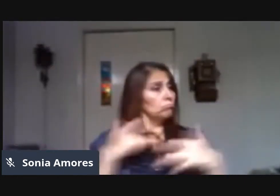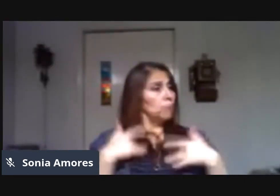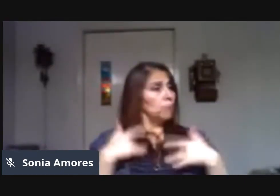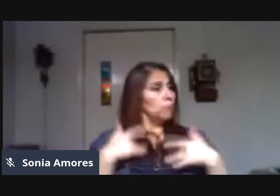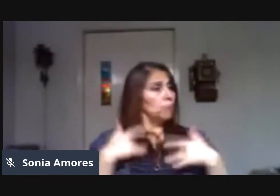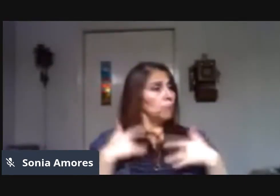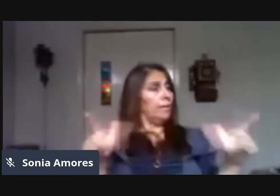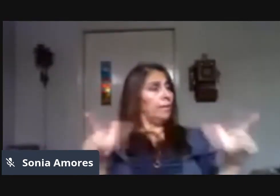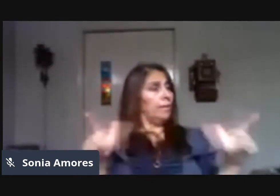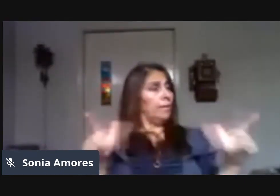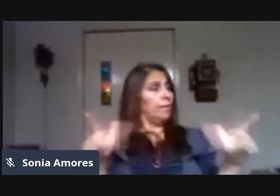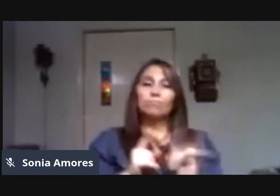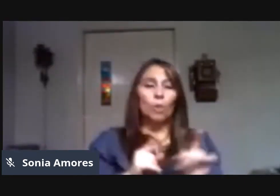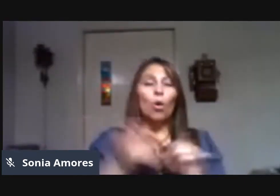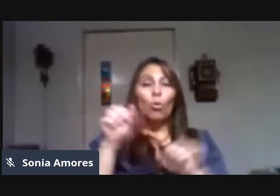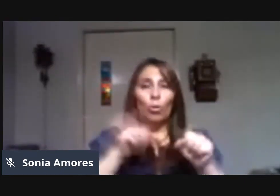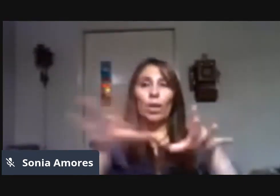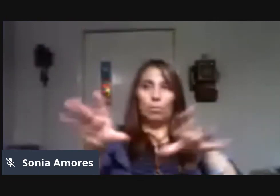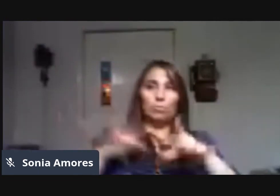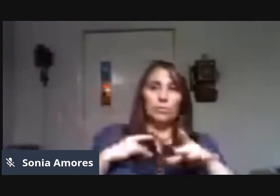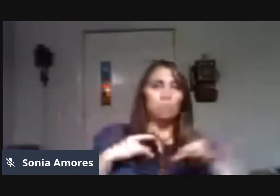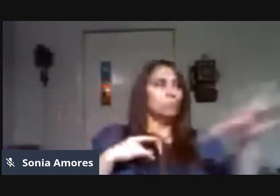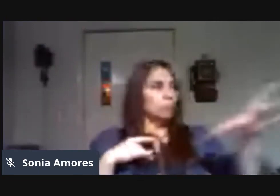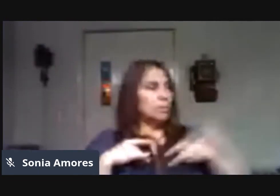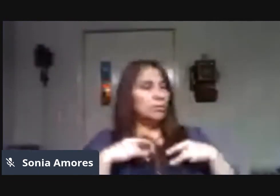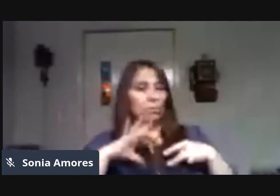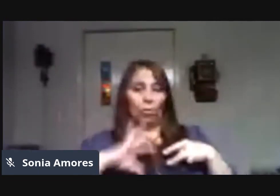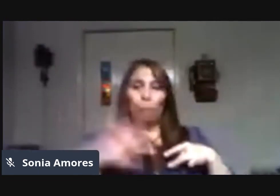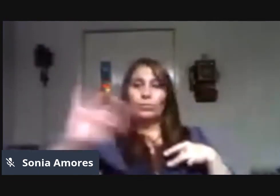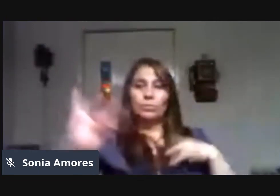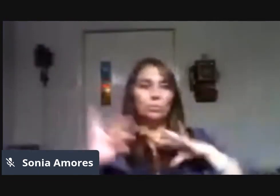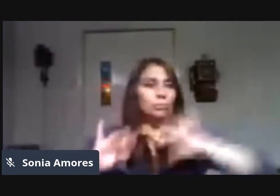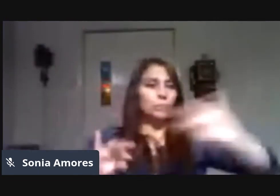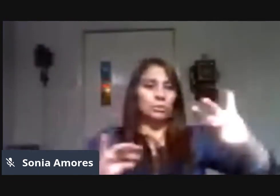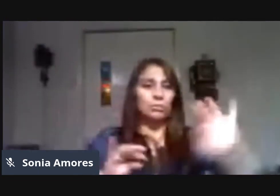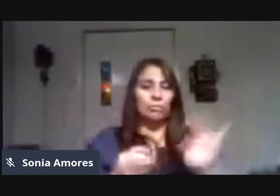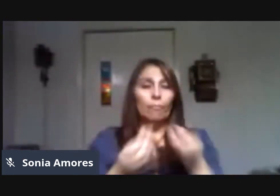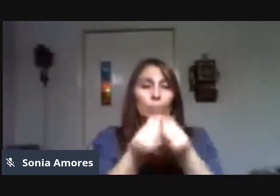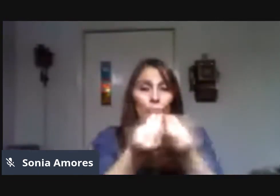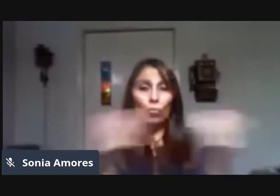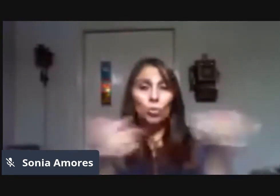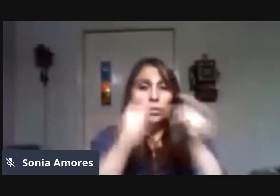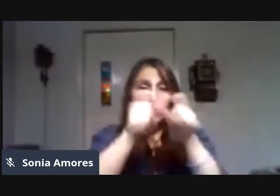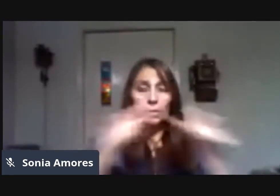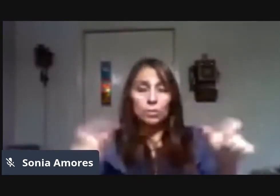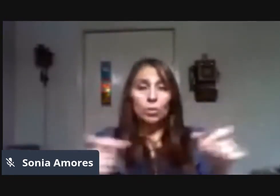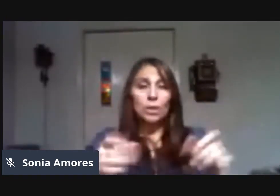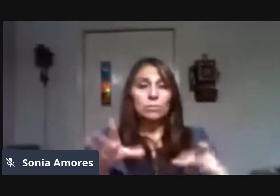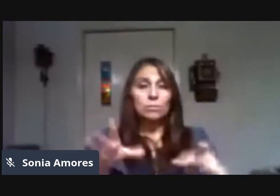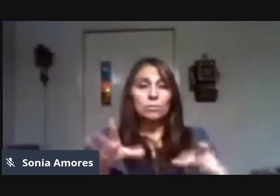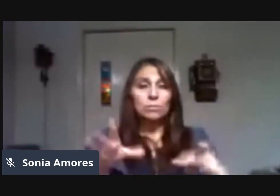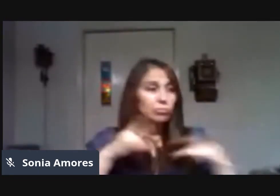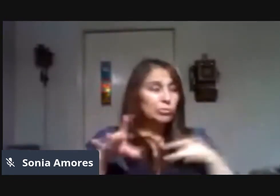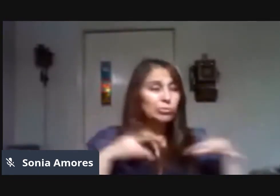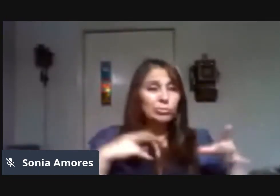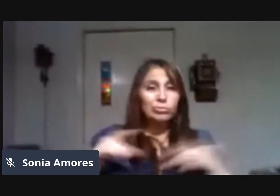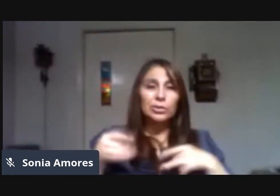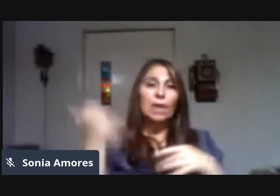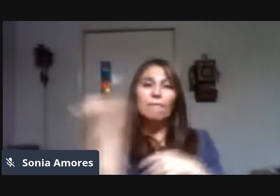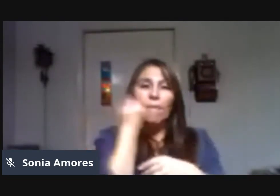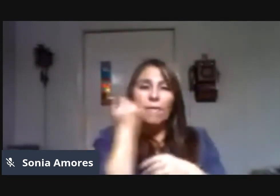contagio, y el resultado también posible de muchos contagiados es que tengamos muchos muertos. Germán lo